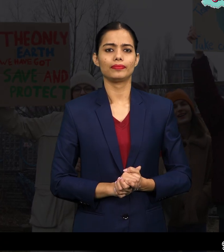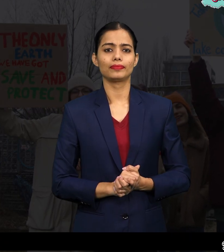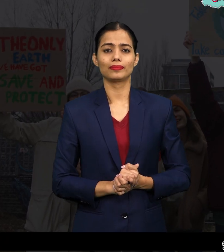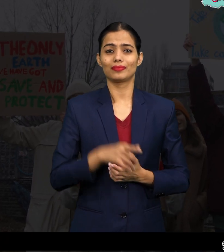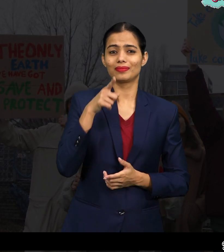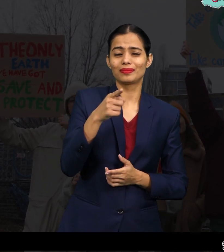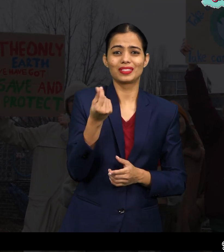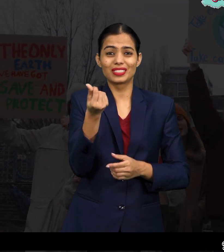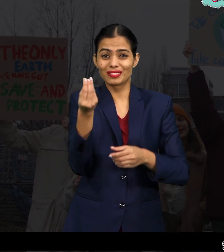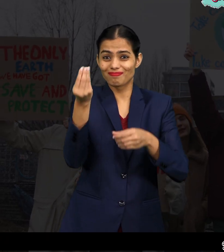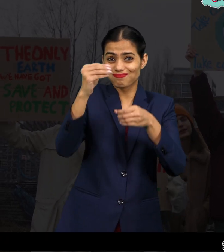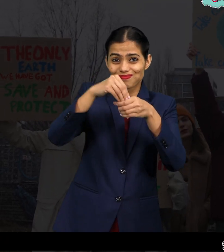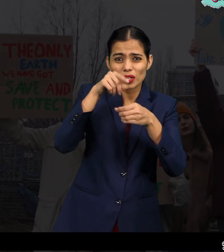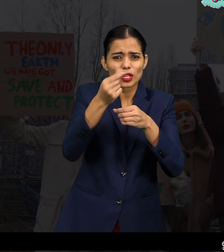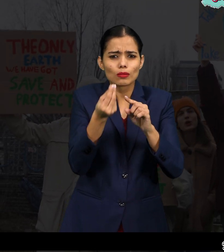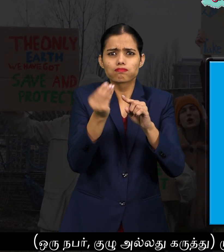ஓரங்கட்டுதல்,